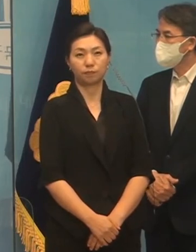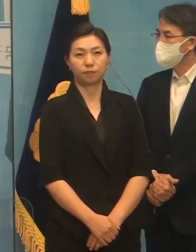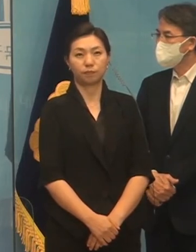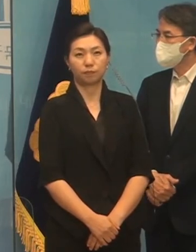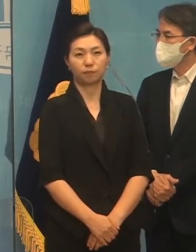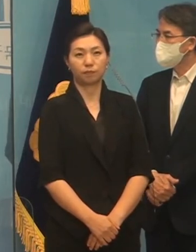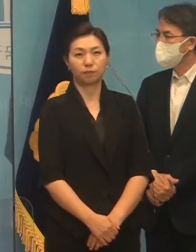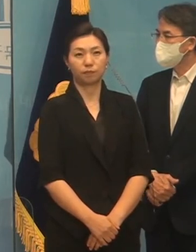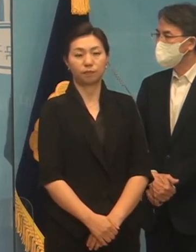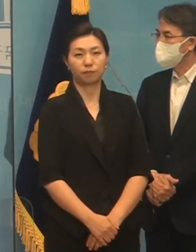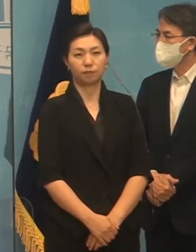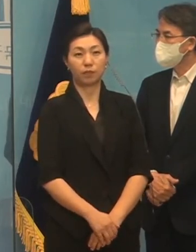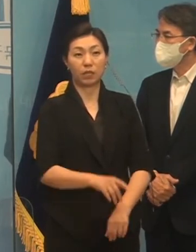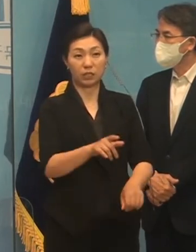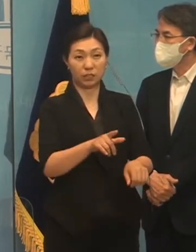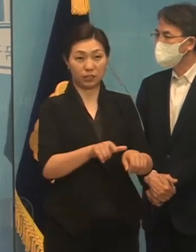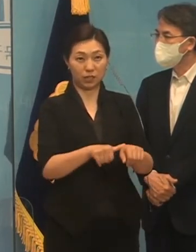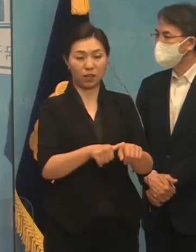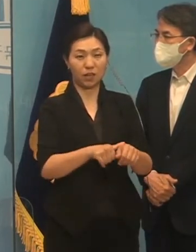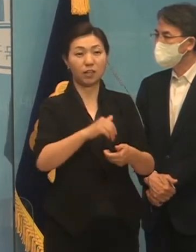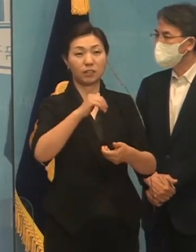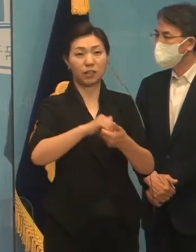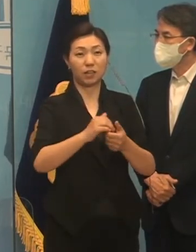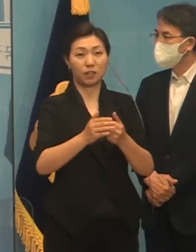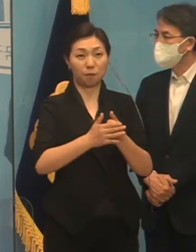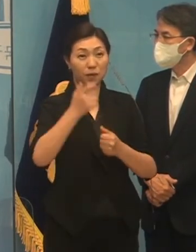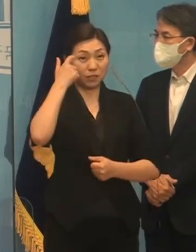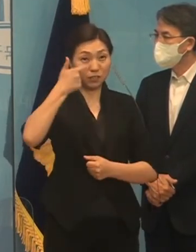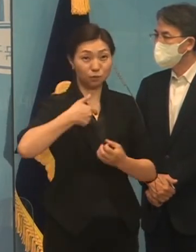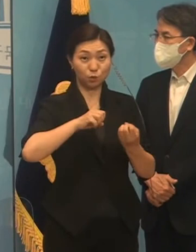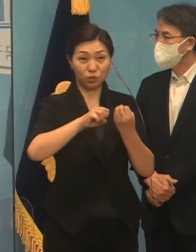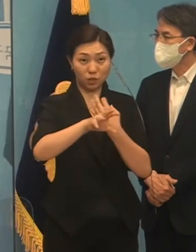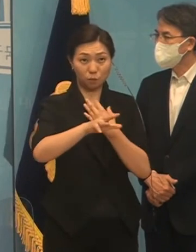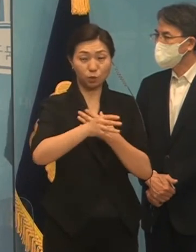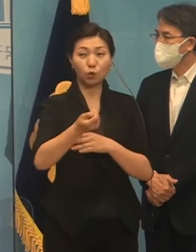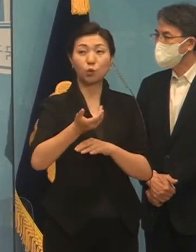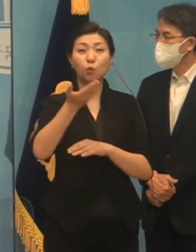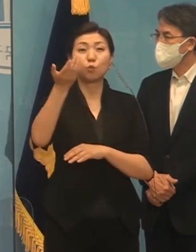네, 시간 관계상 질문은 뒤에